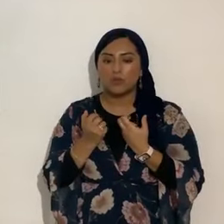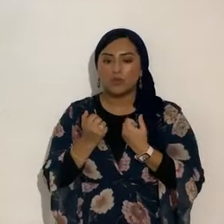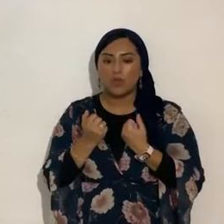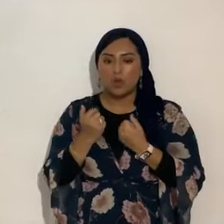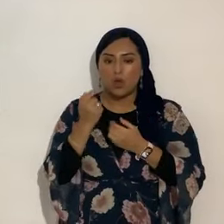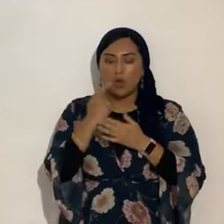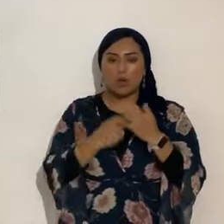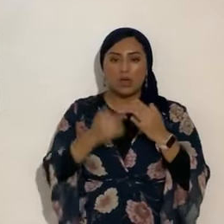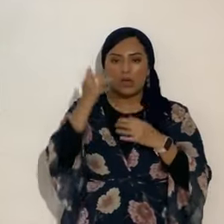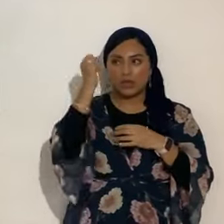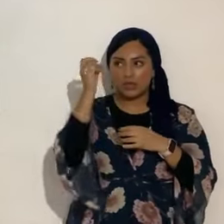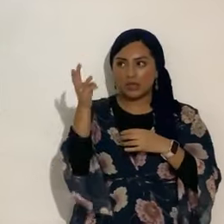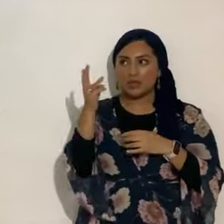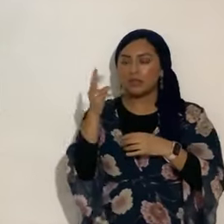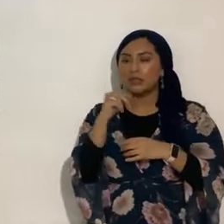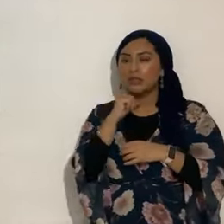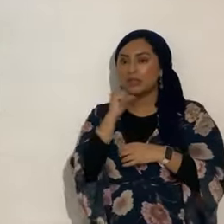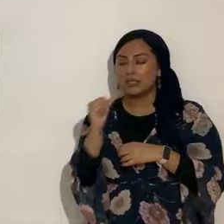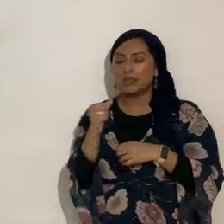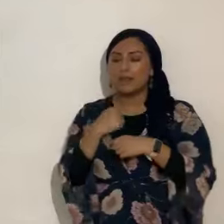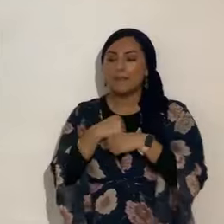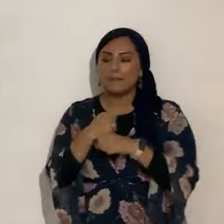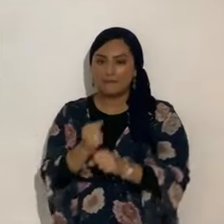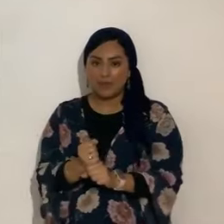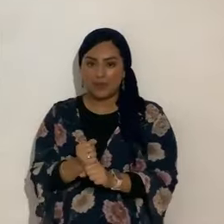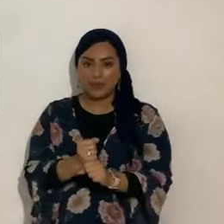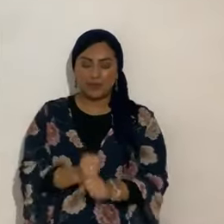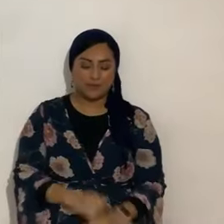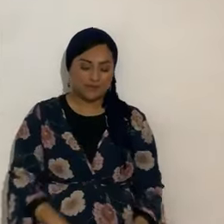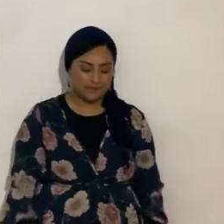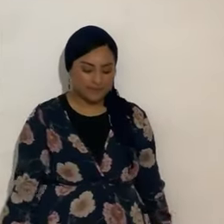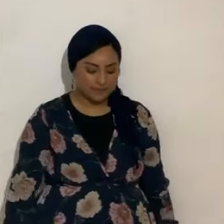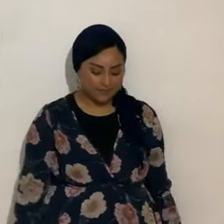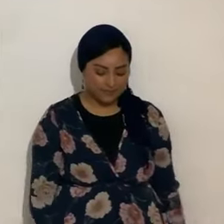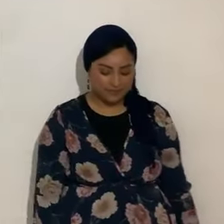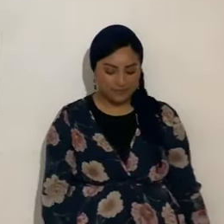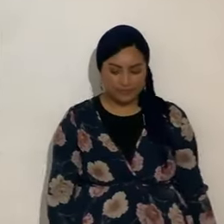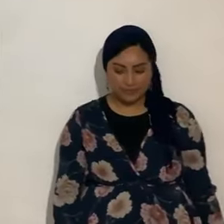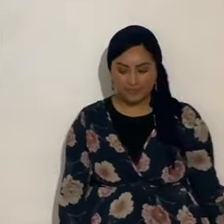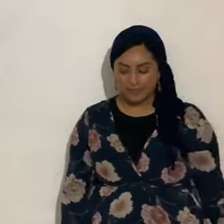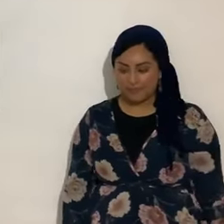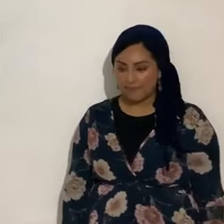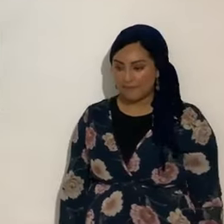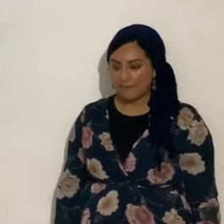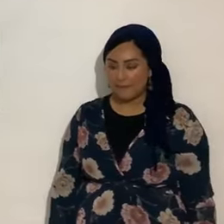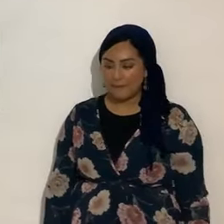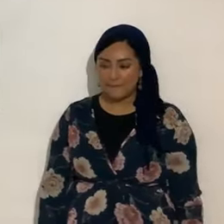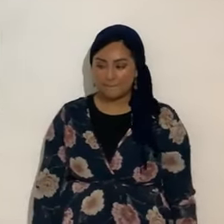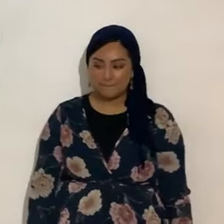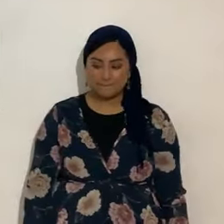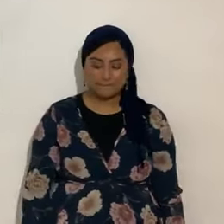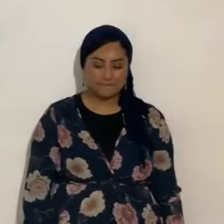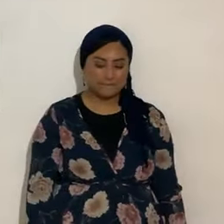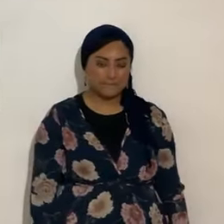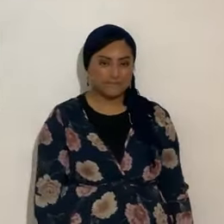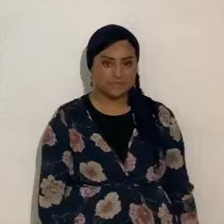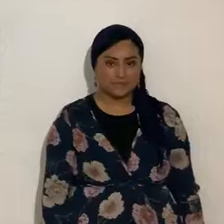que Yahshua no creó. Anótenlo. El ego es un deseo de ser lo